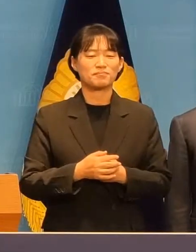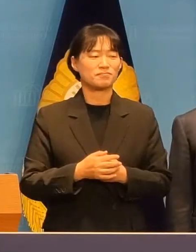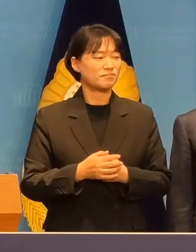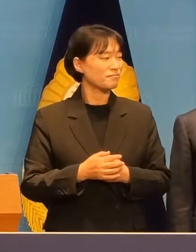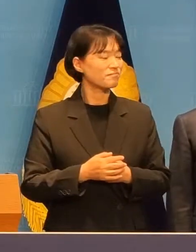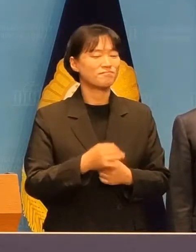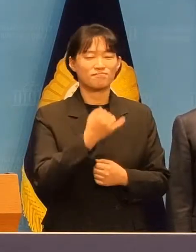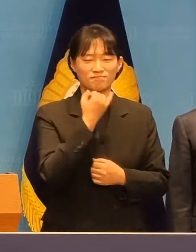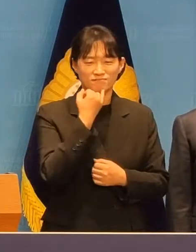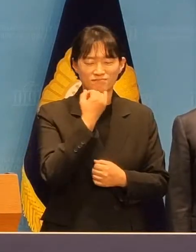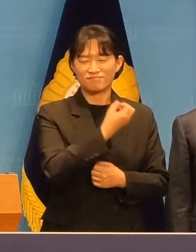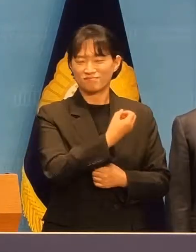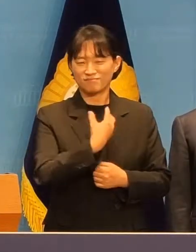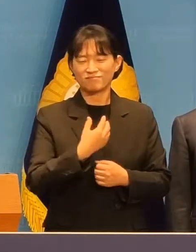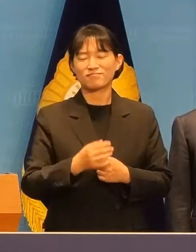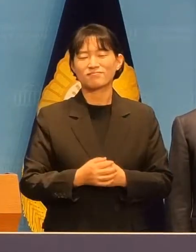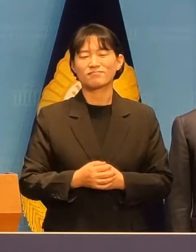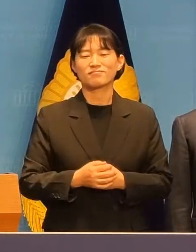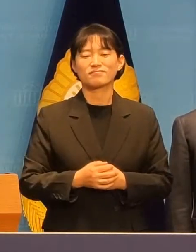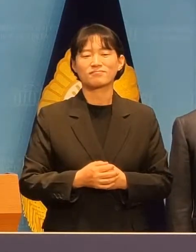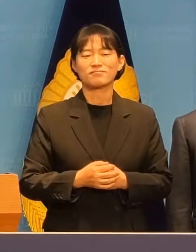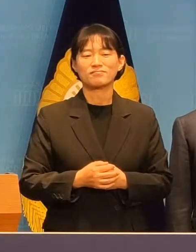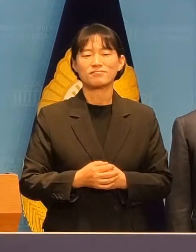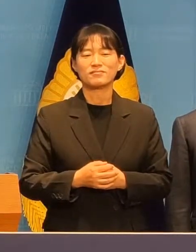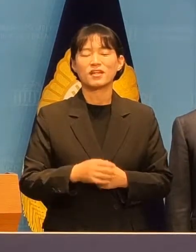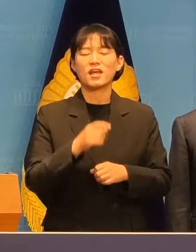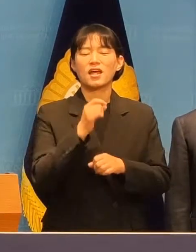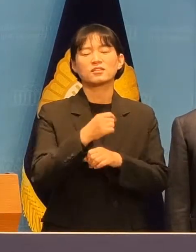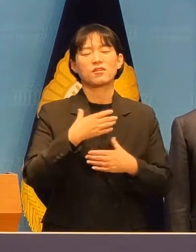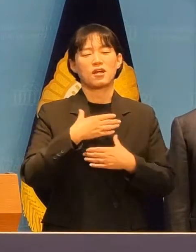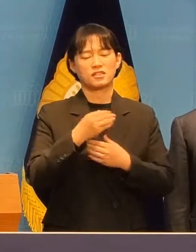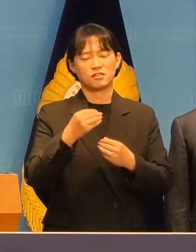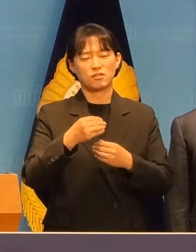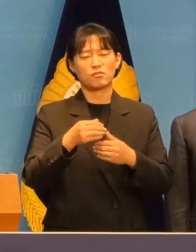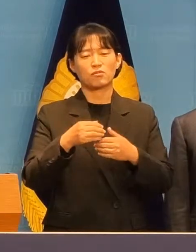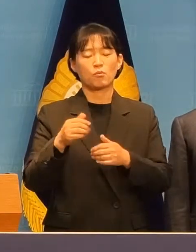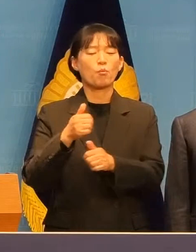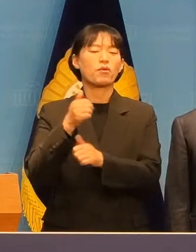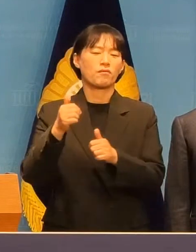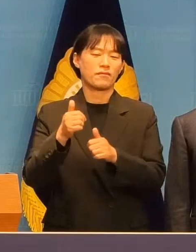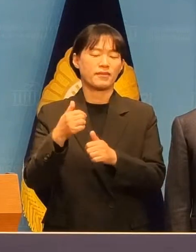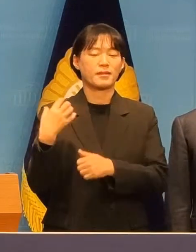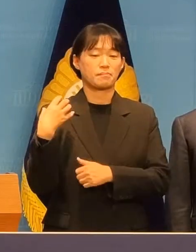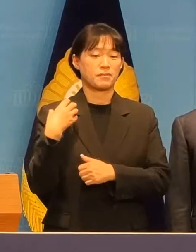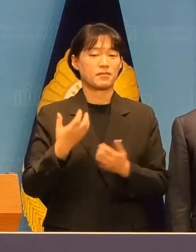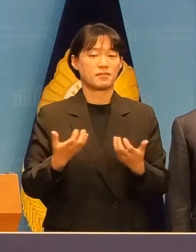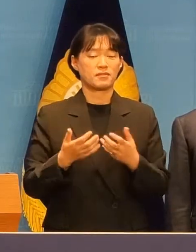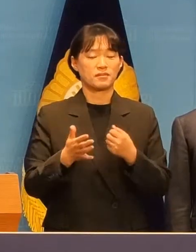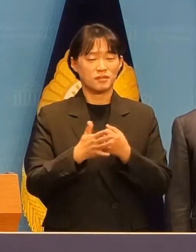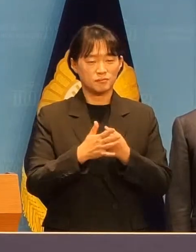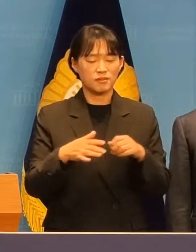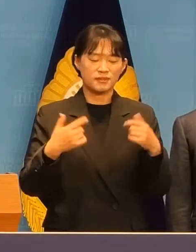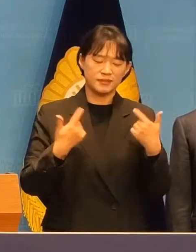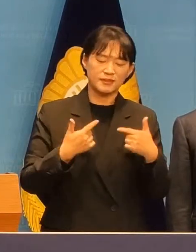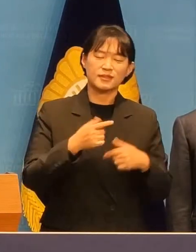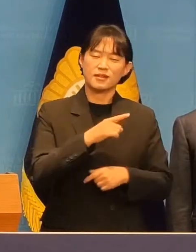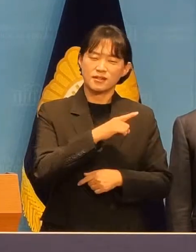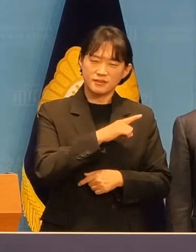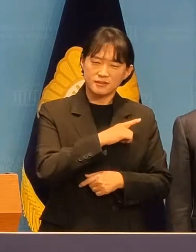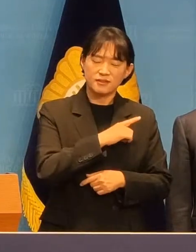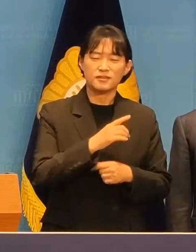하실랍니까? 예, 아무래도 이제 요게 행안위 또 소관 업무이기 때문에 늘 가장